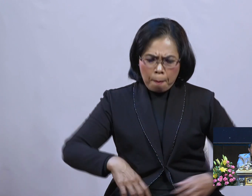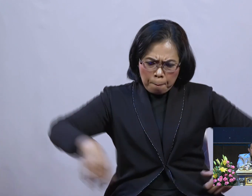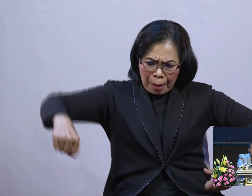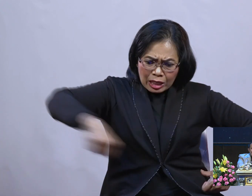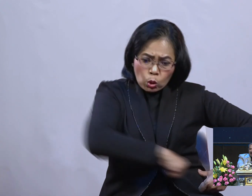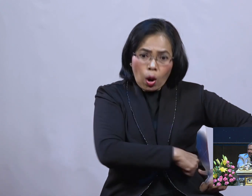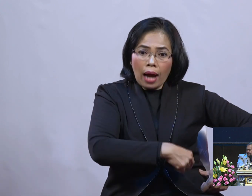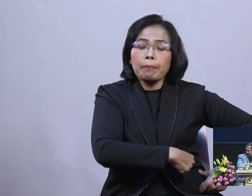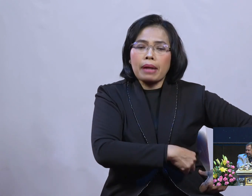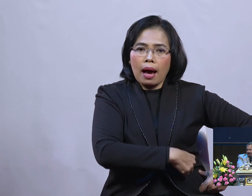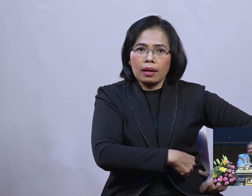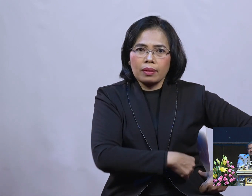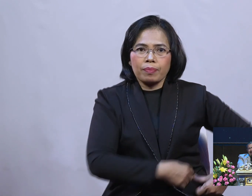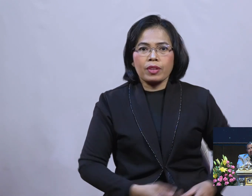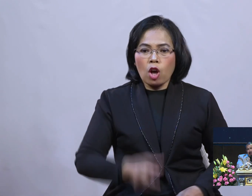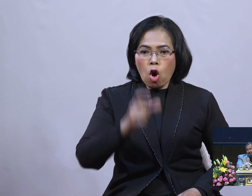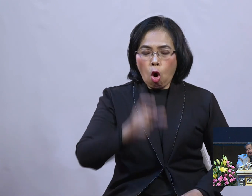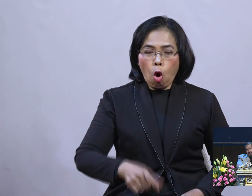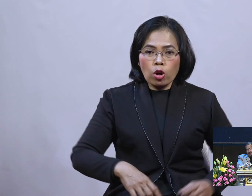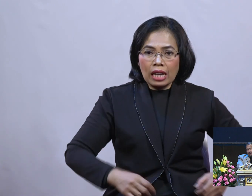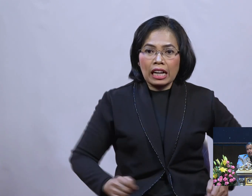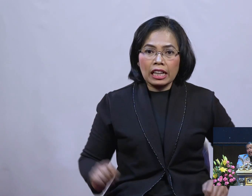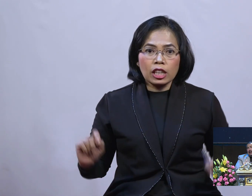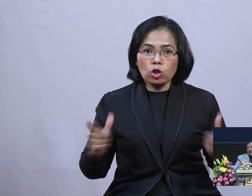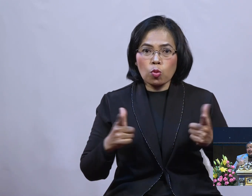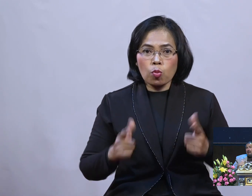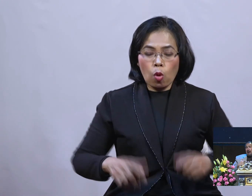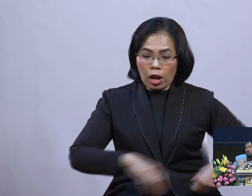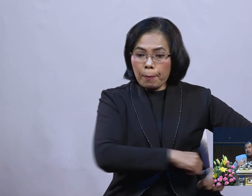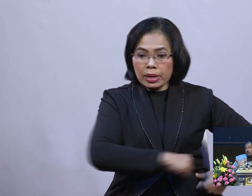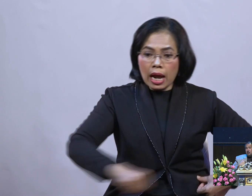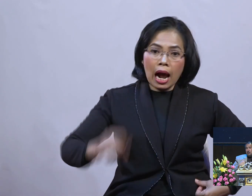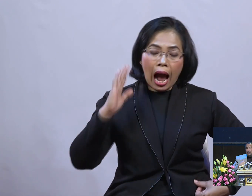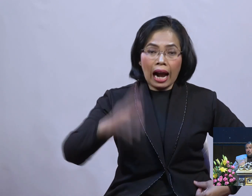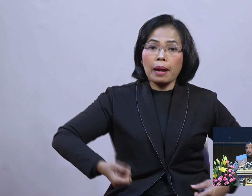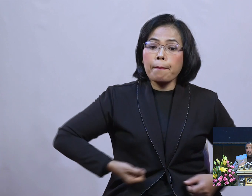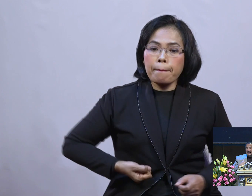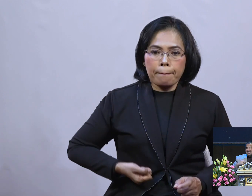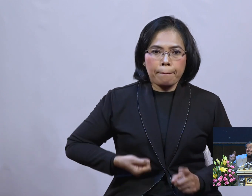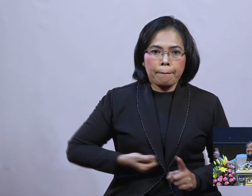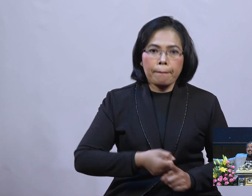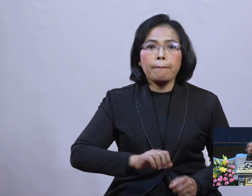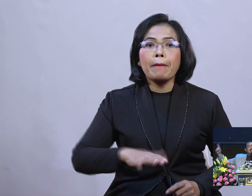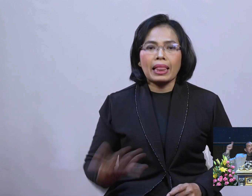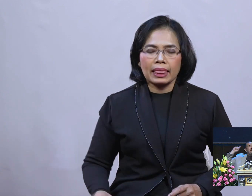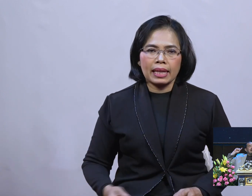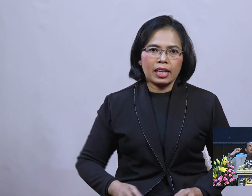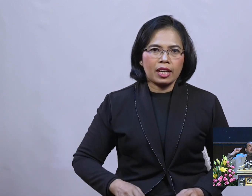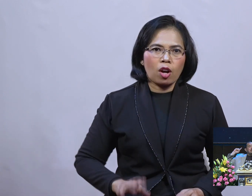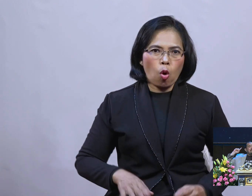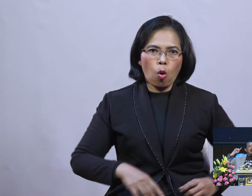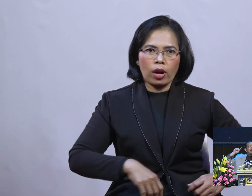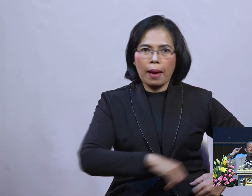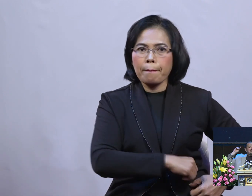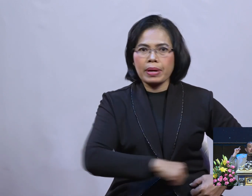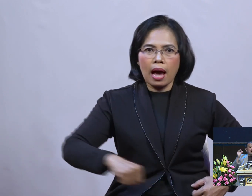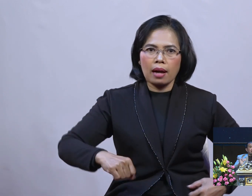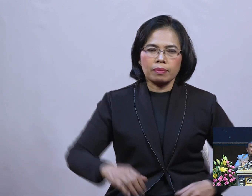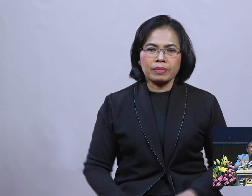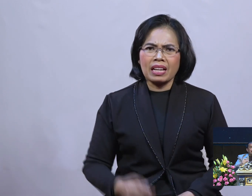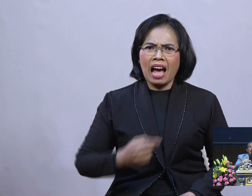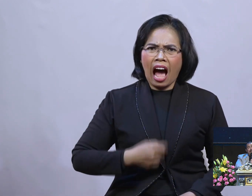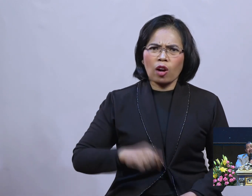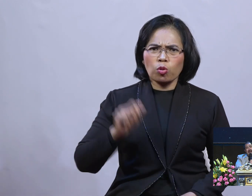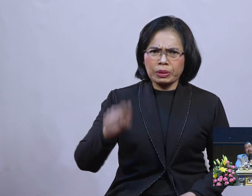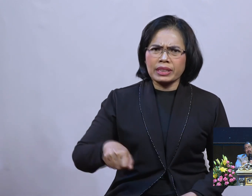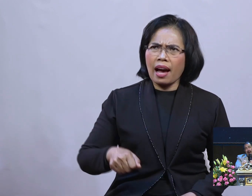orang hidup dengan pedal kan mati dengan pedagang Dia bilang apa Kalau aku mau Hai aku bisa panggil pasukan malaikat di